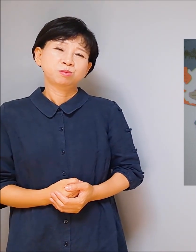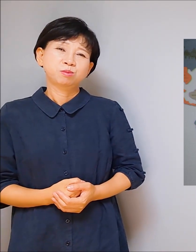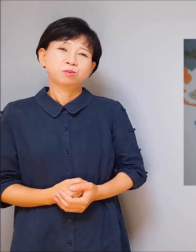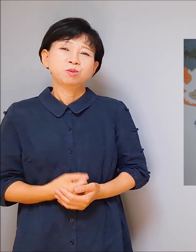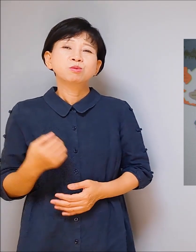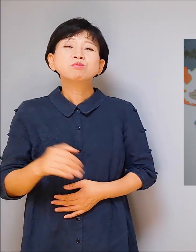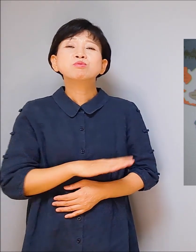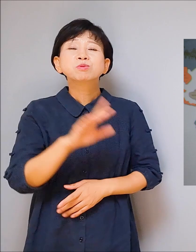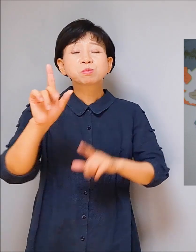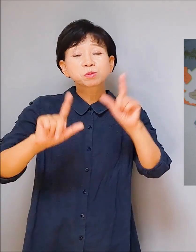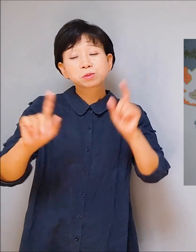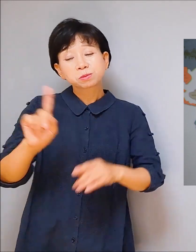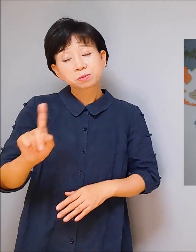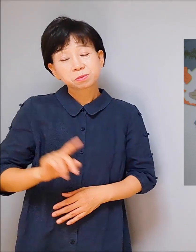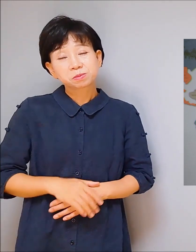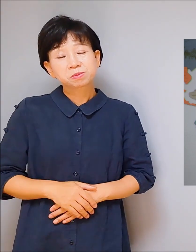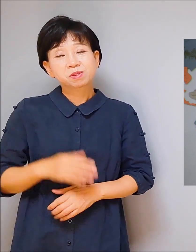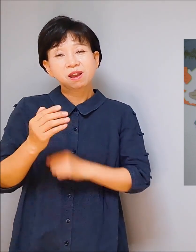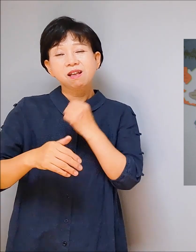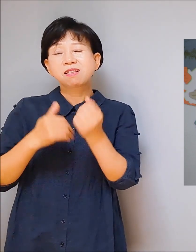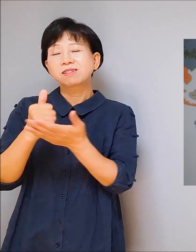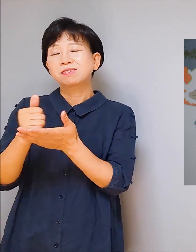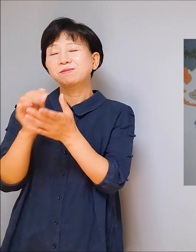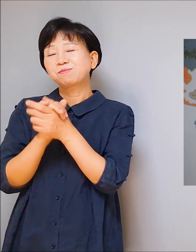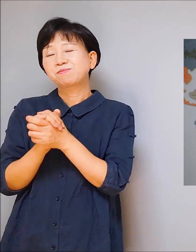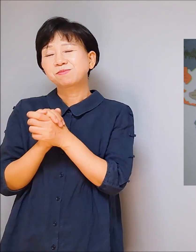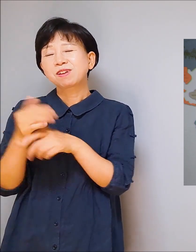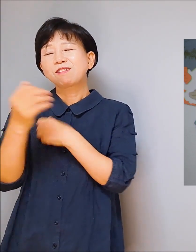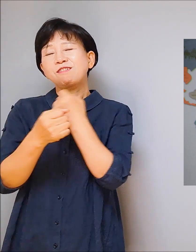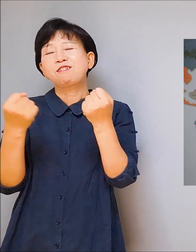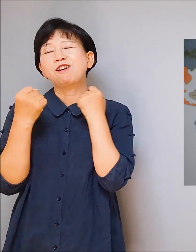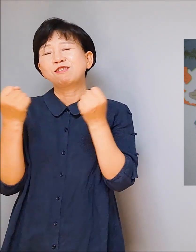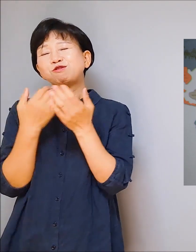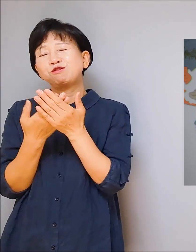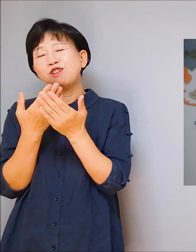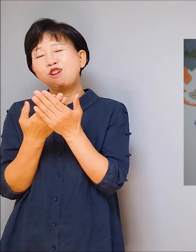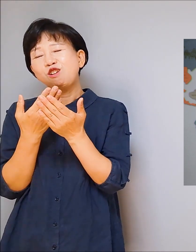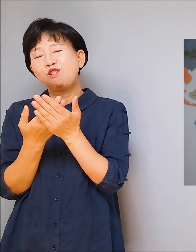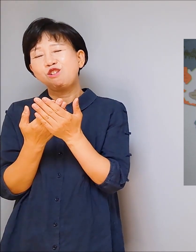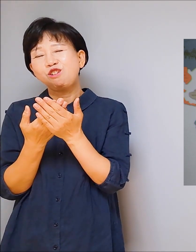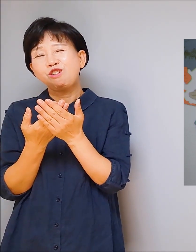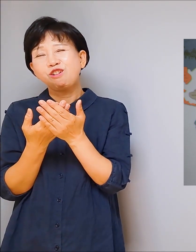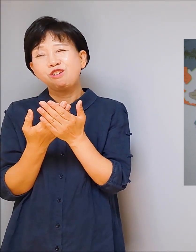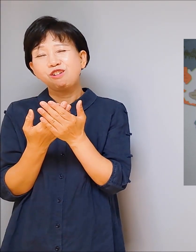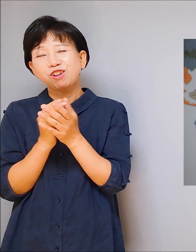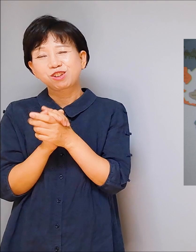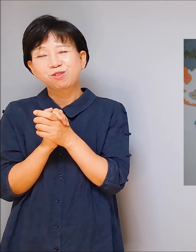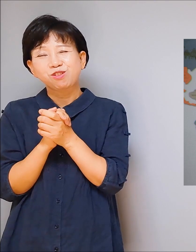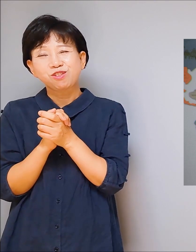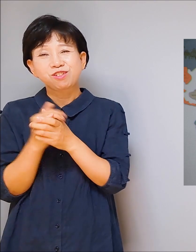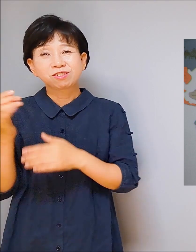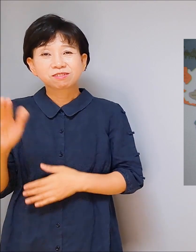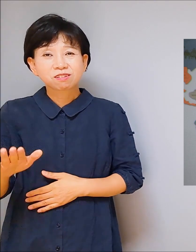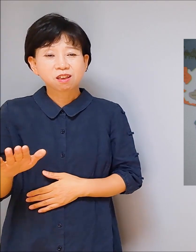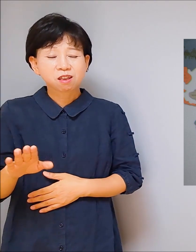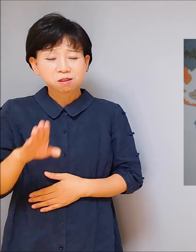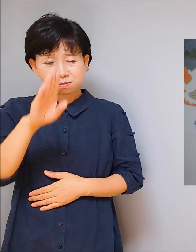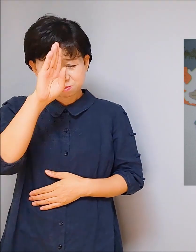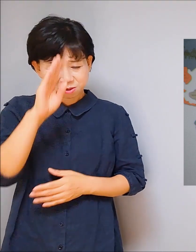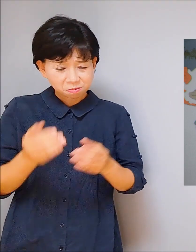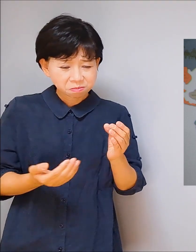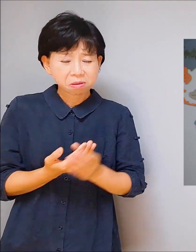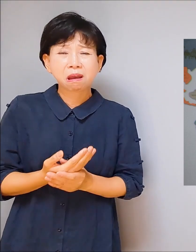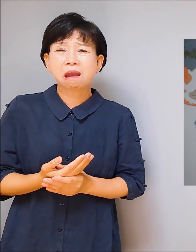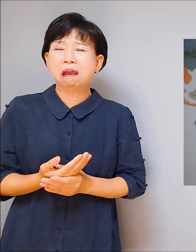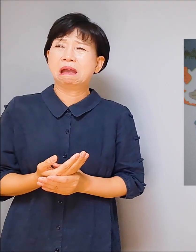우리는 어떨까요? 하나님께 기도합니다. 하나님 건강 주세요. 근데 건강이 나빠졌어요. 하나님 자식 잘